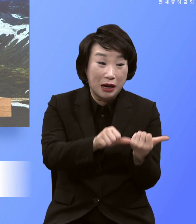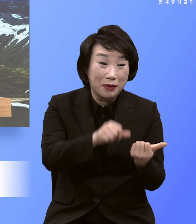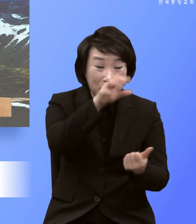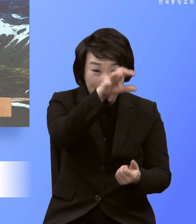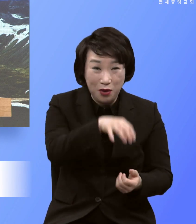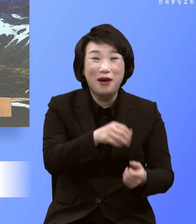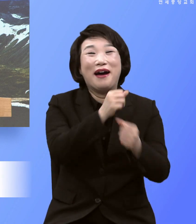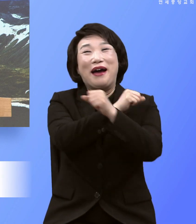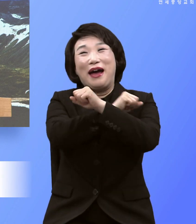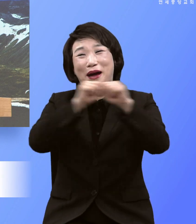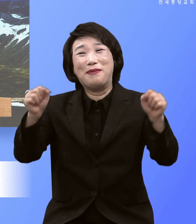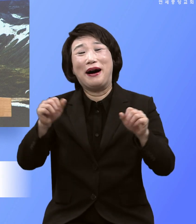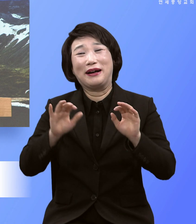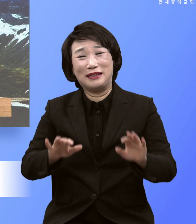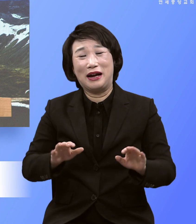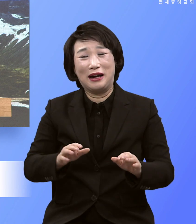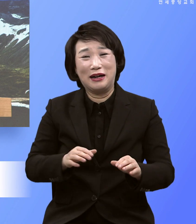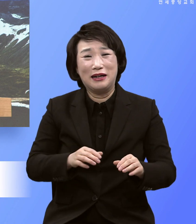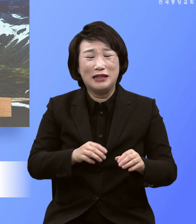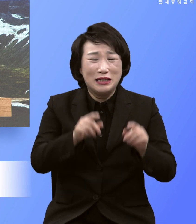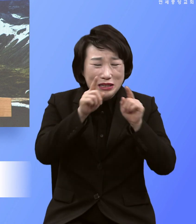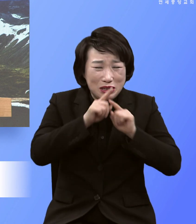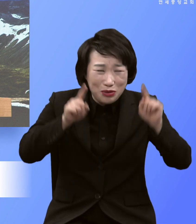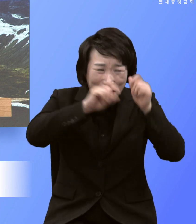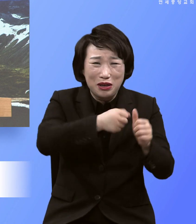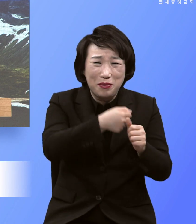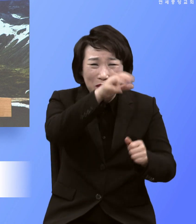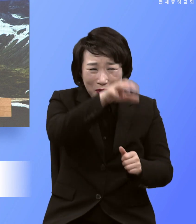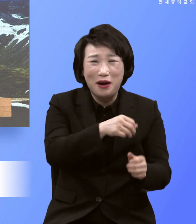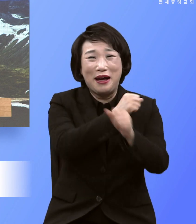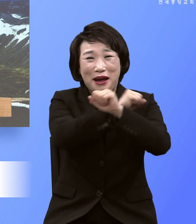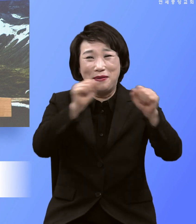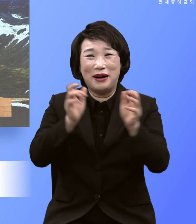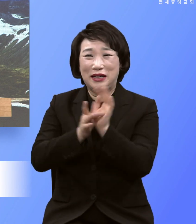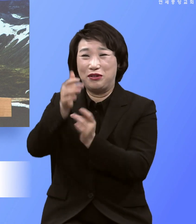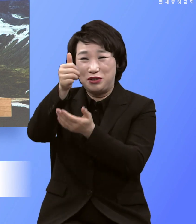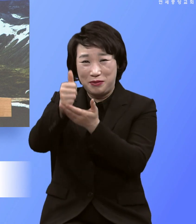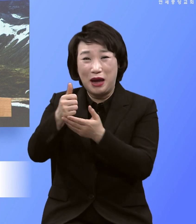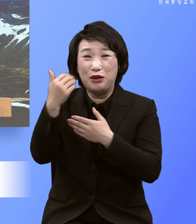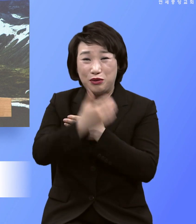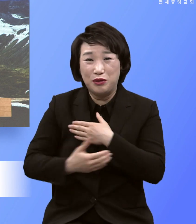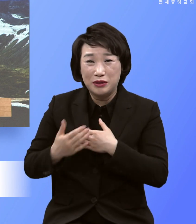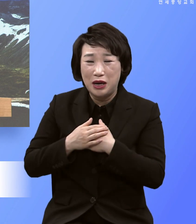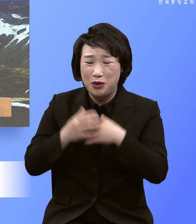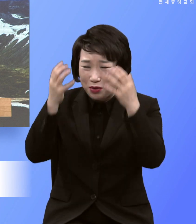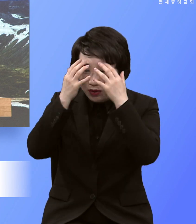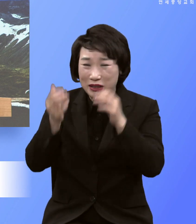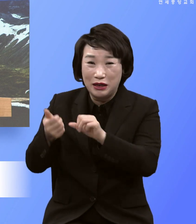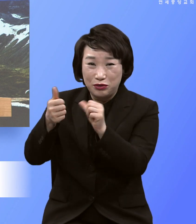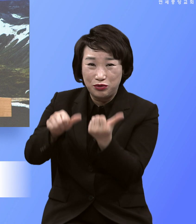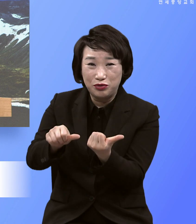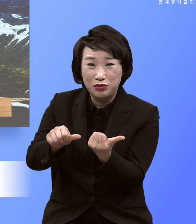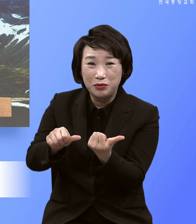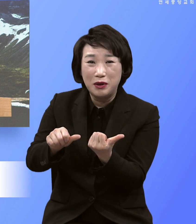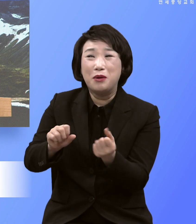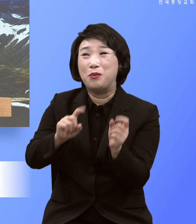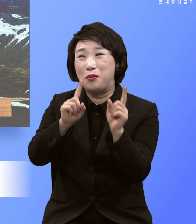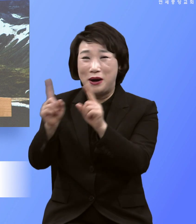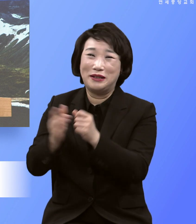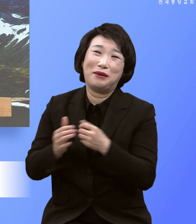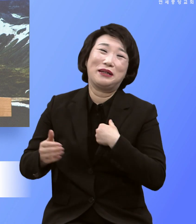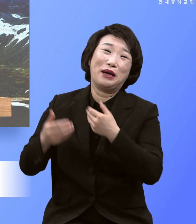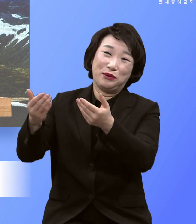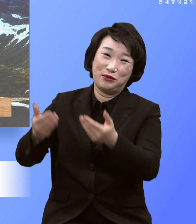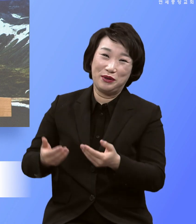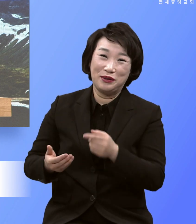사망에서, 초절한 지옥을 버려서 예수도의 육체로 당하신 고난과 죽음과 부활로